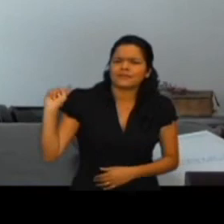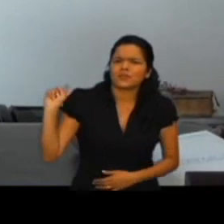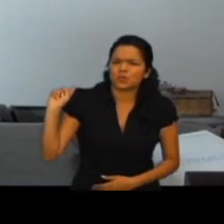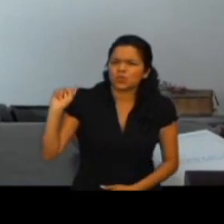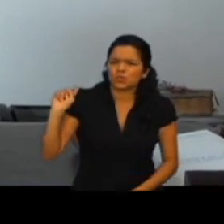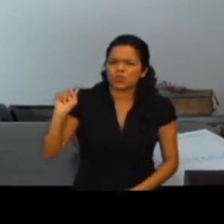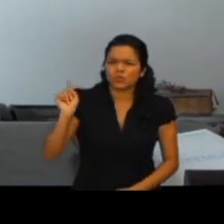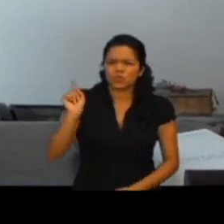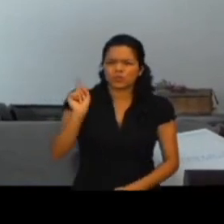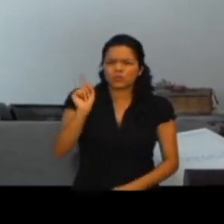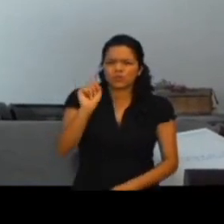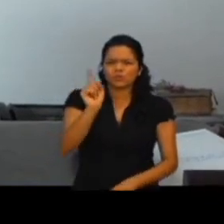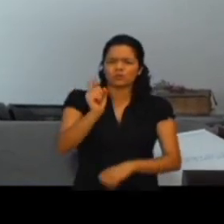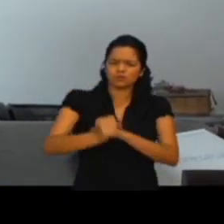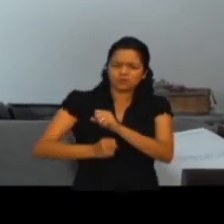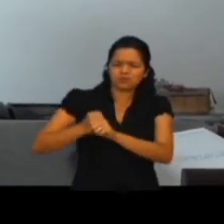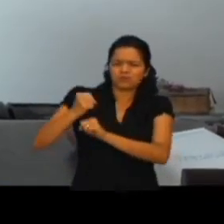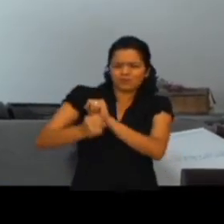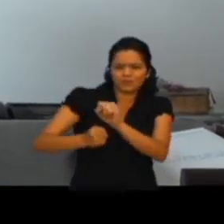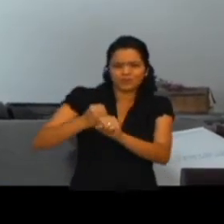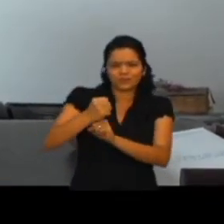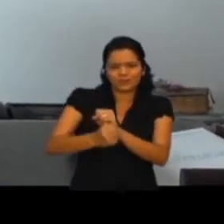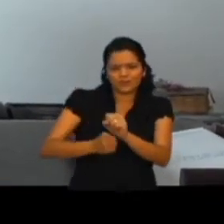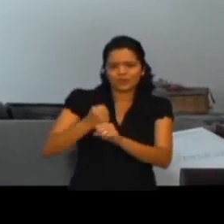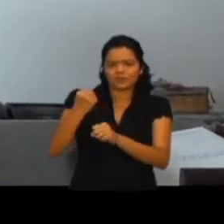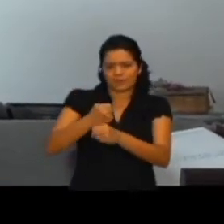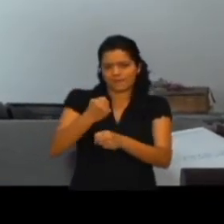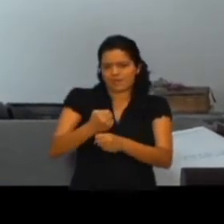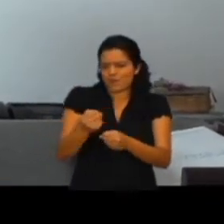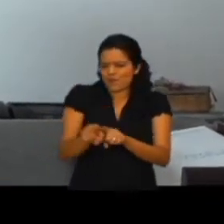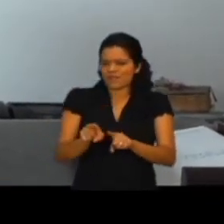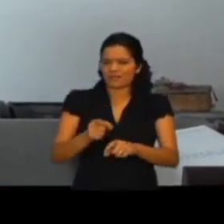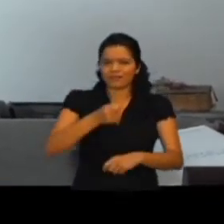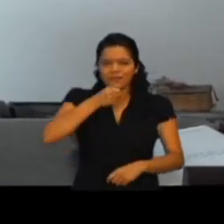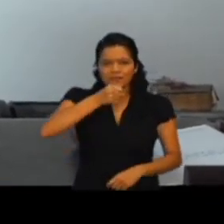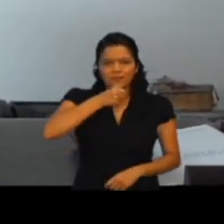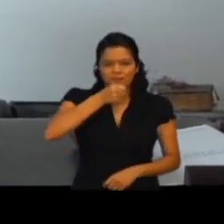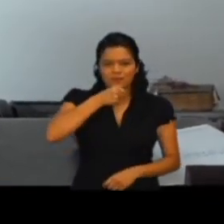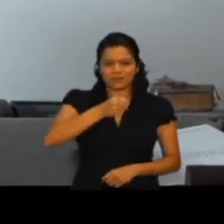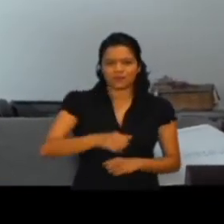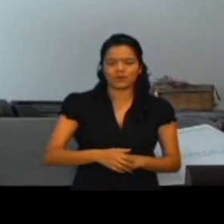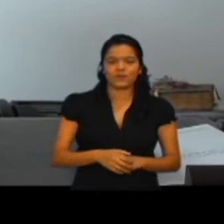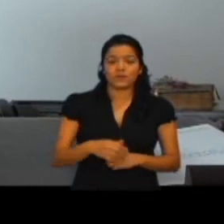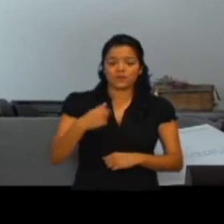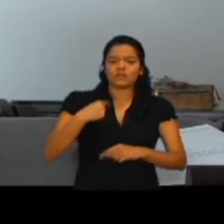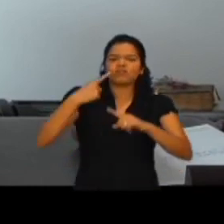extracámaras, que llevo muchos años ejerciendo periodismo. Yo